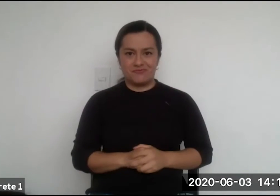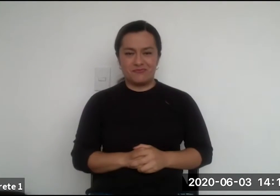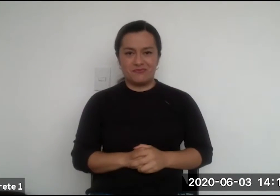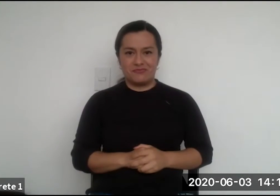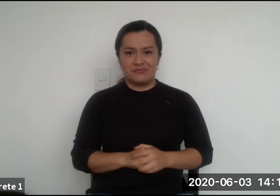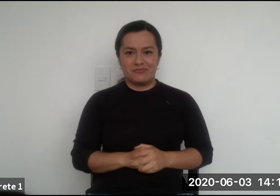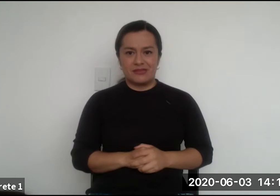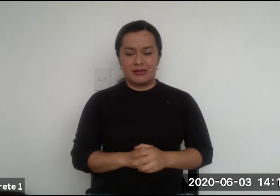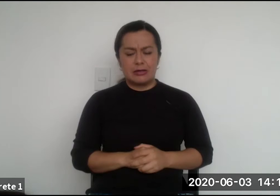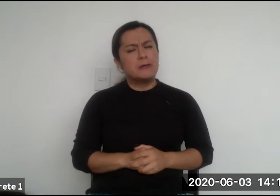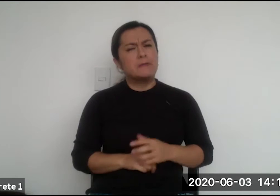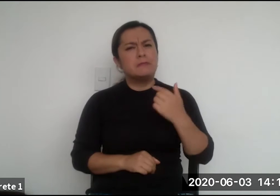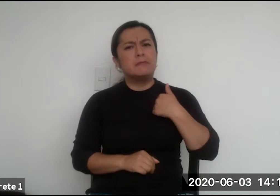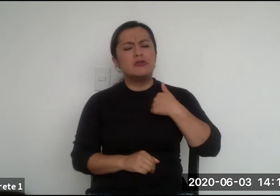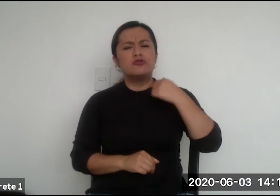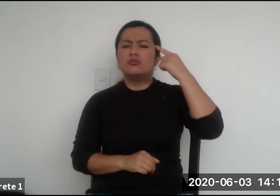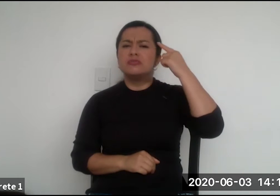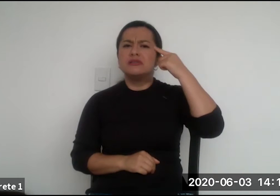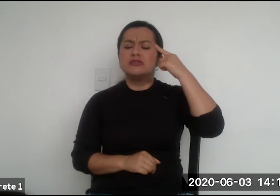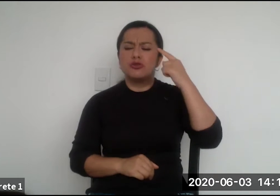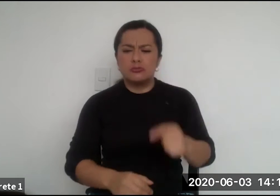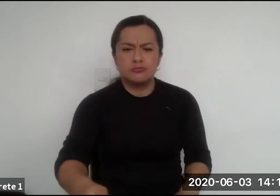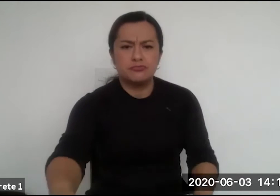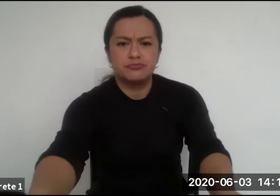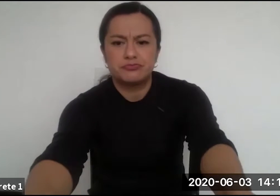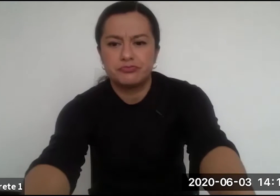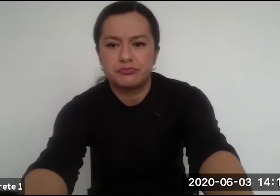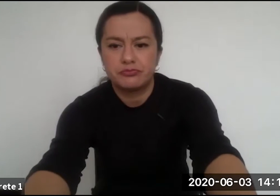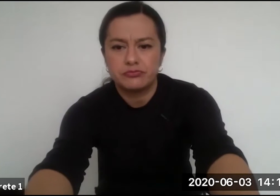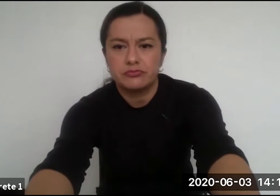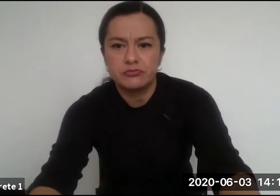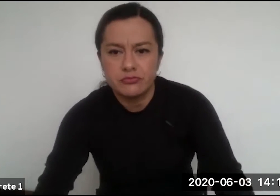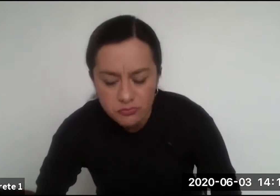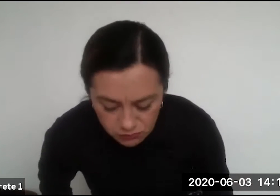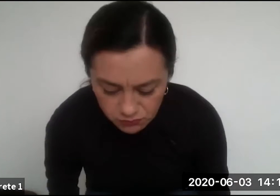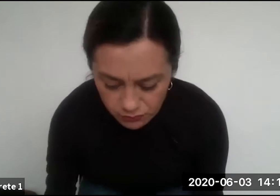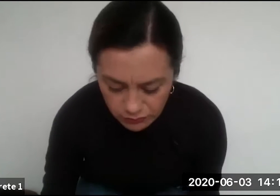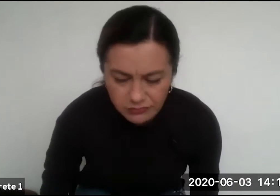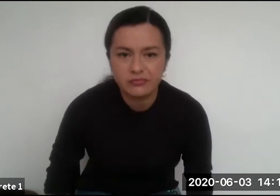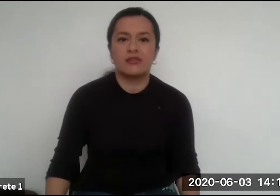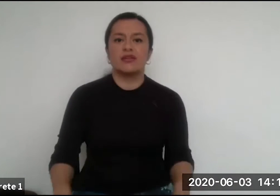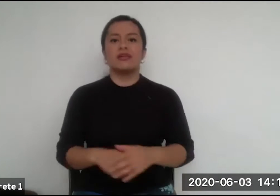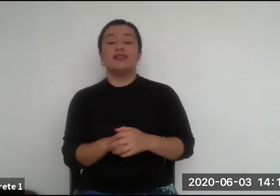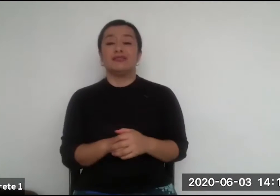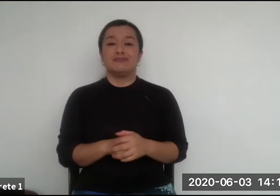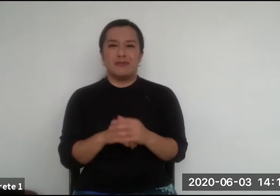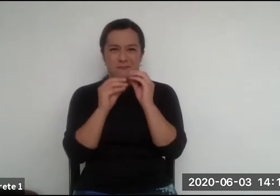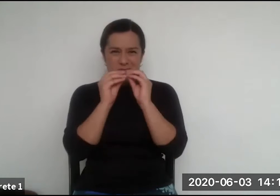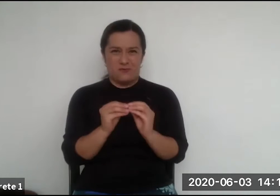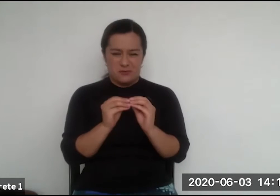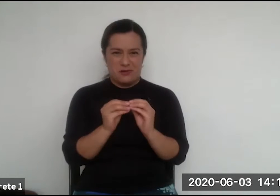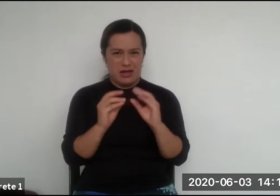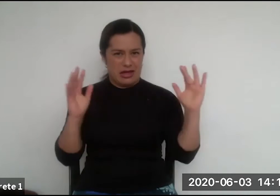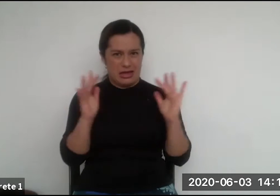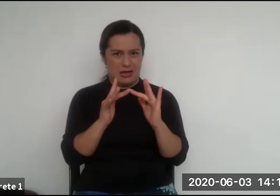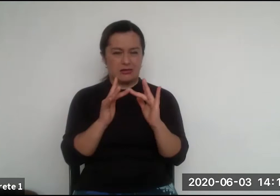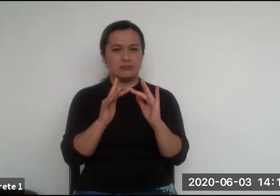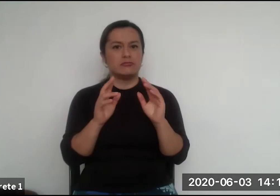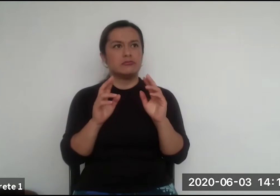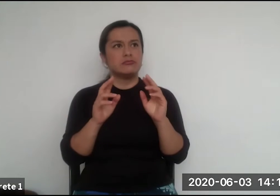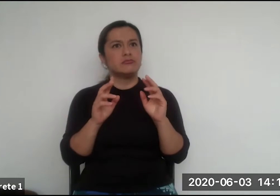pues yo considero que mi forma de vida desde pues estar leyendo a través del